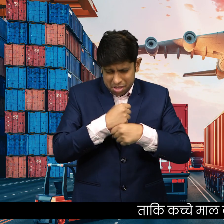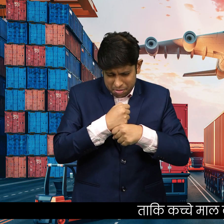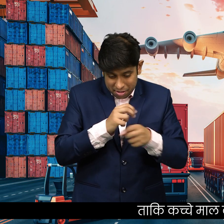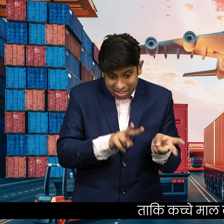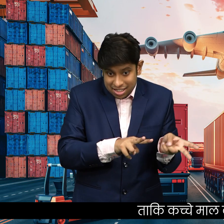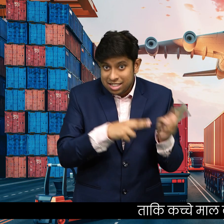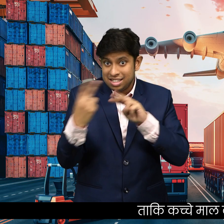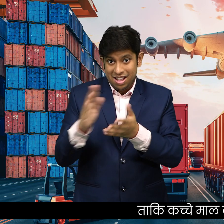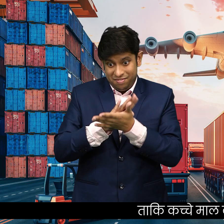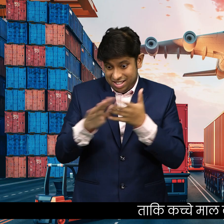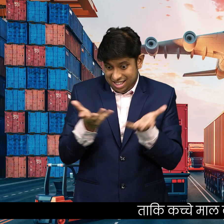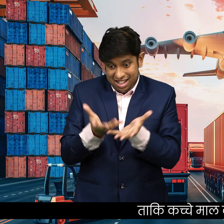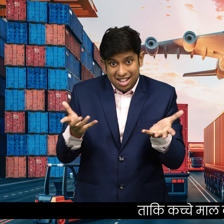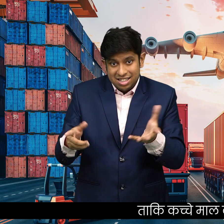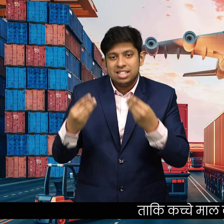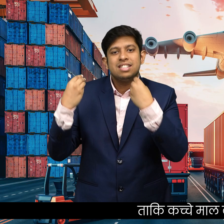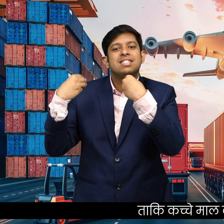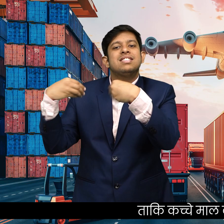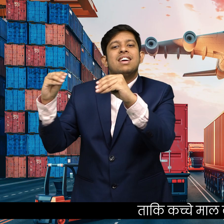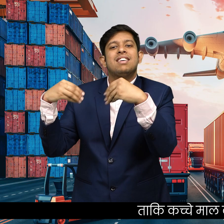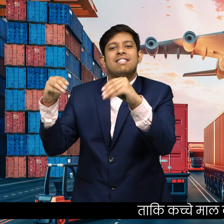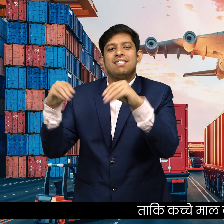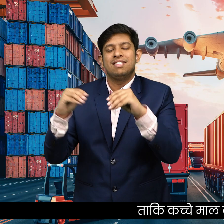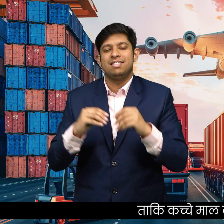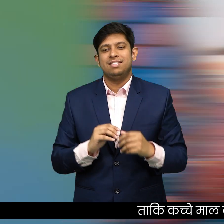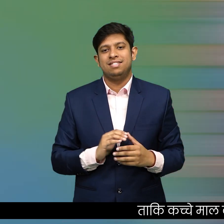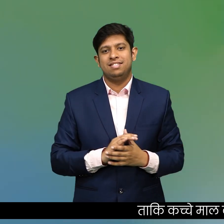को उद्योग तक पहुंचा जा सके।